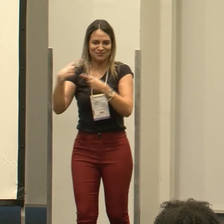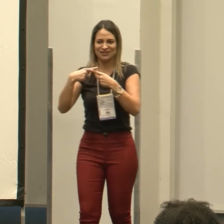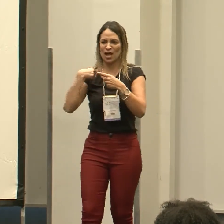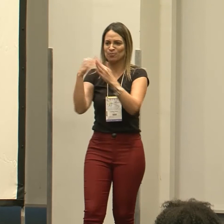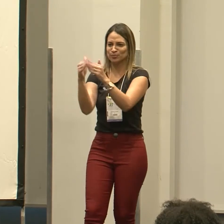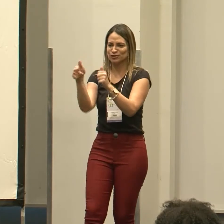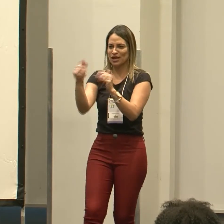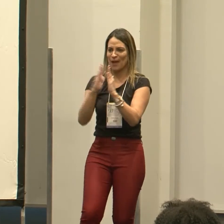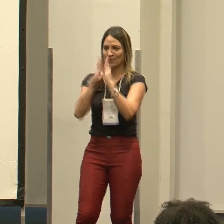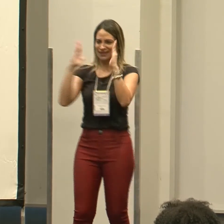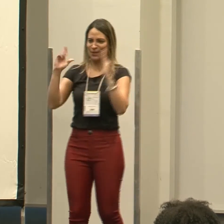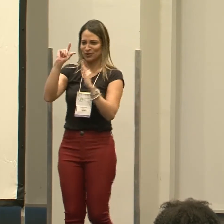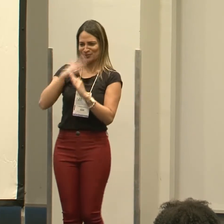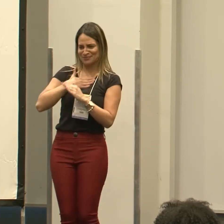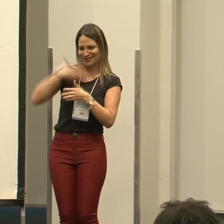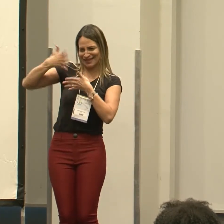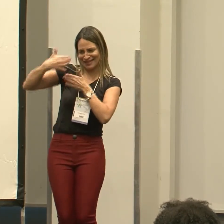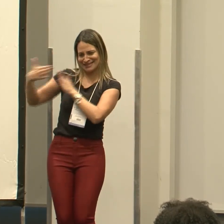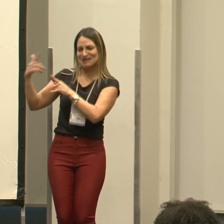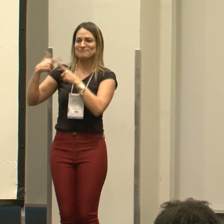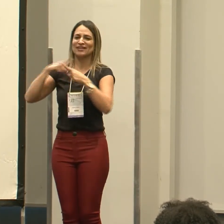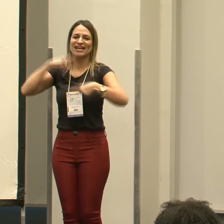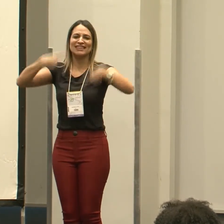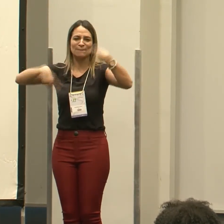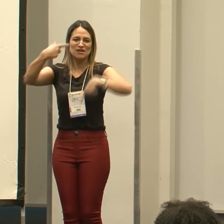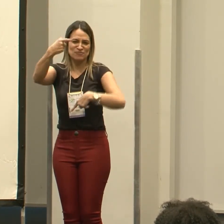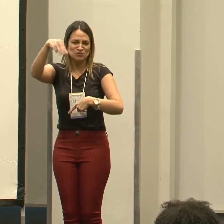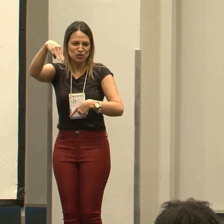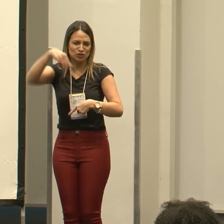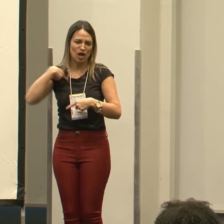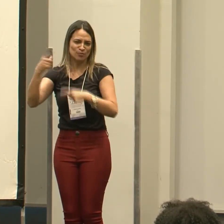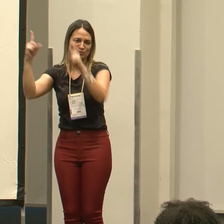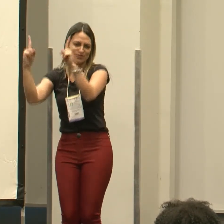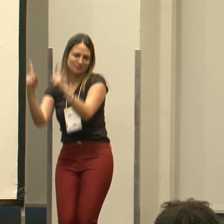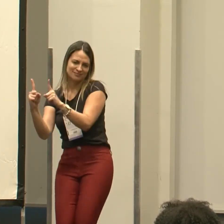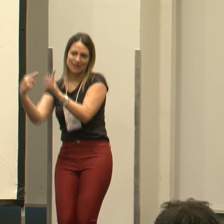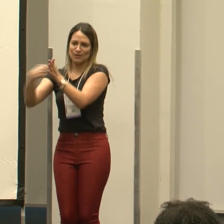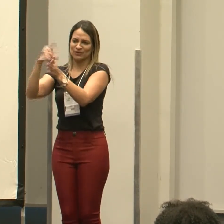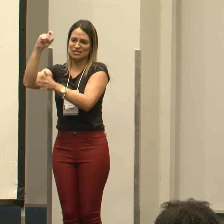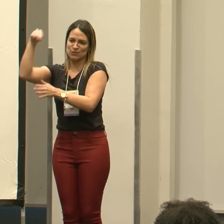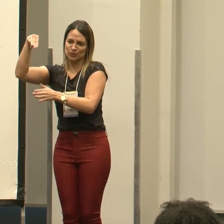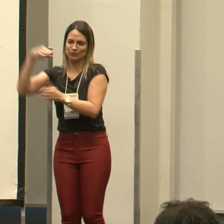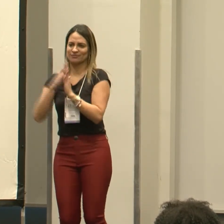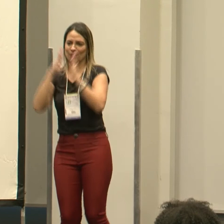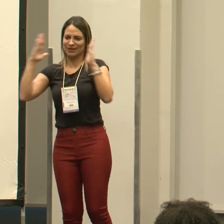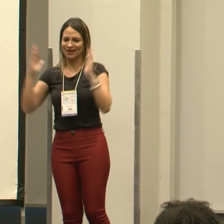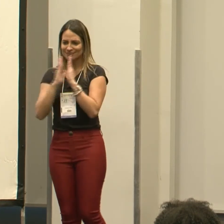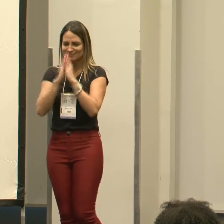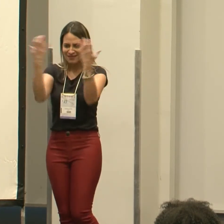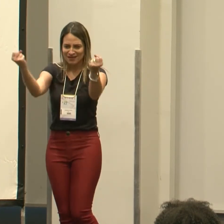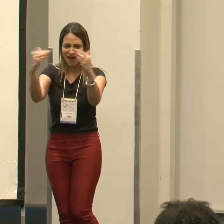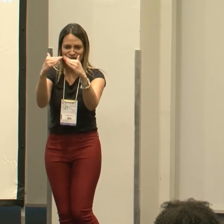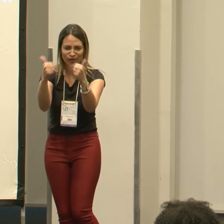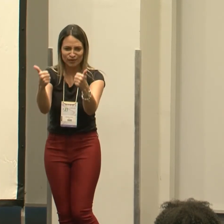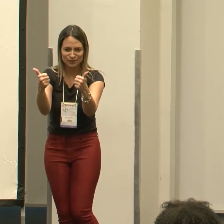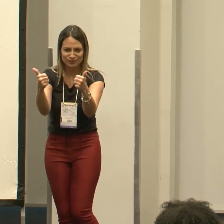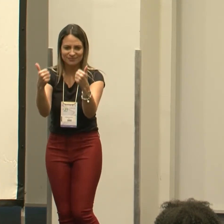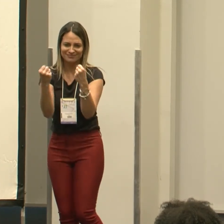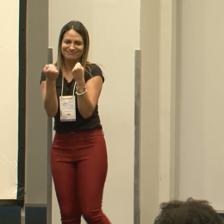ser? Porque eu ainda tenho muita coisa para falar, e aí o debate a gente diminui um pouquinho. Tá? Pode ser? Vocês